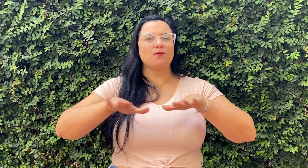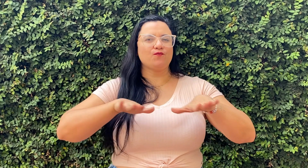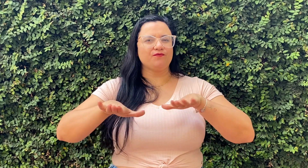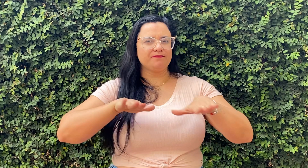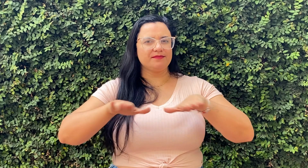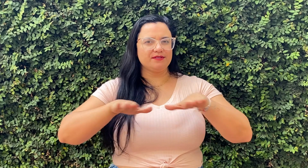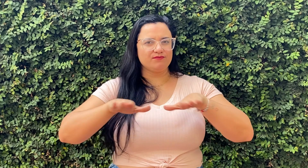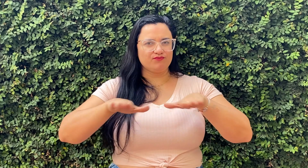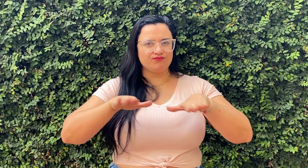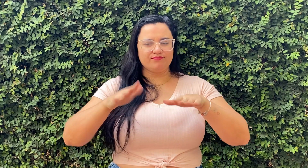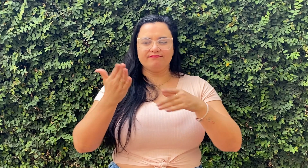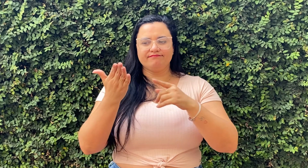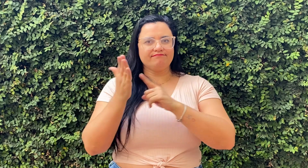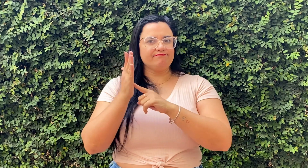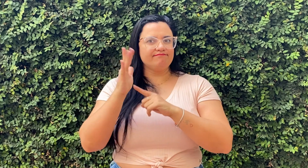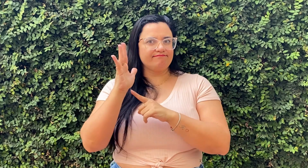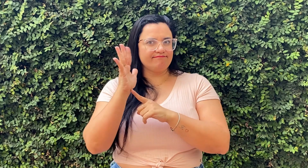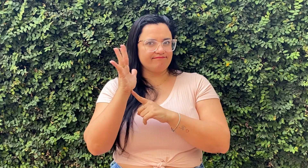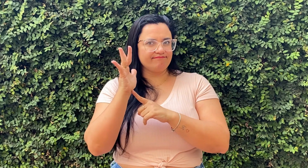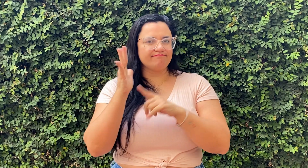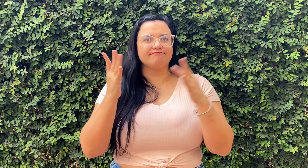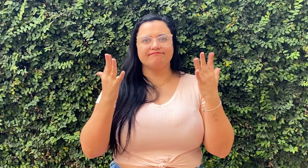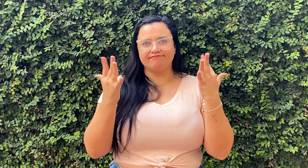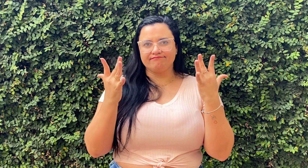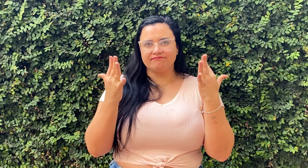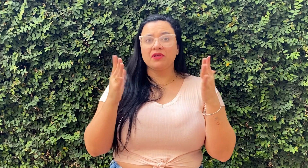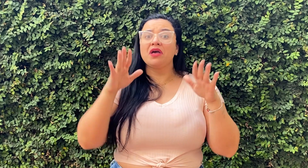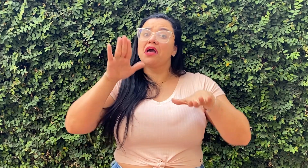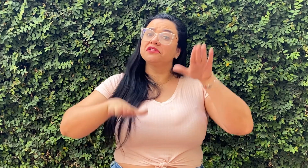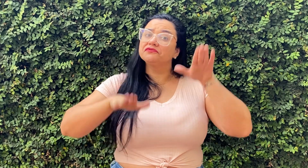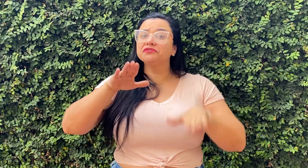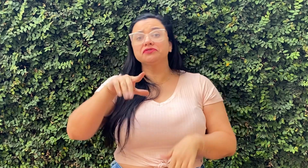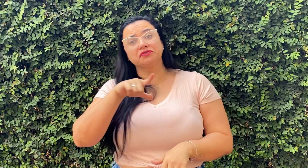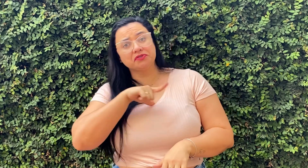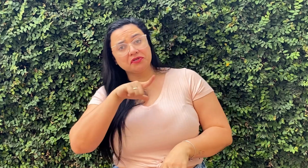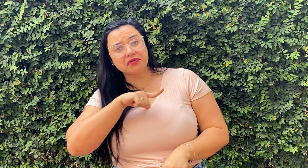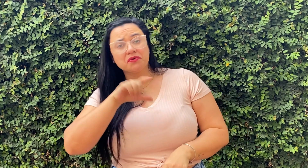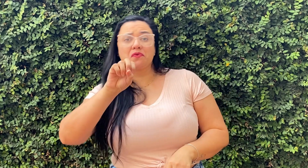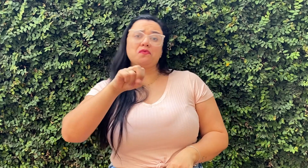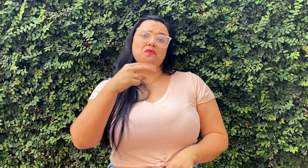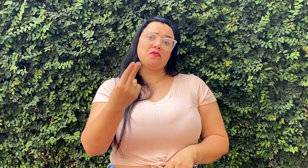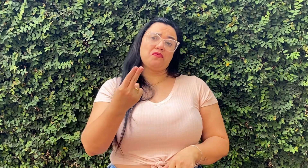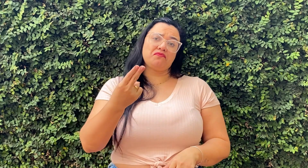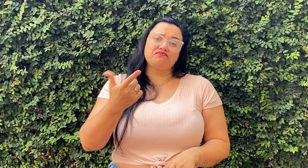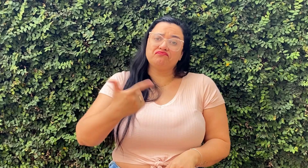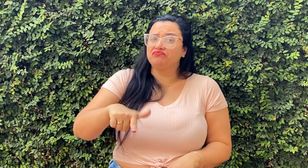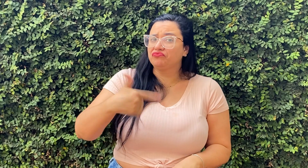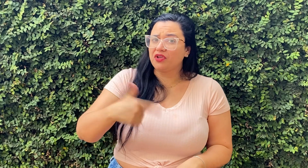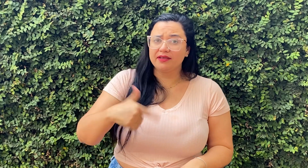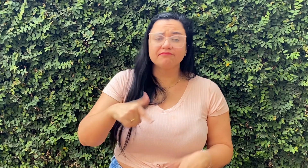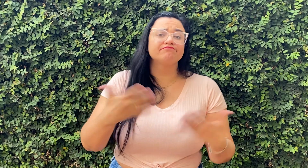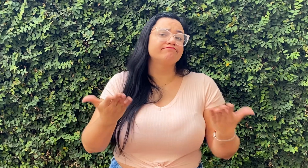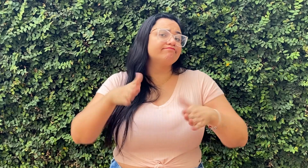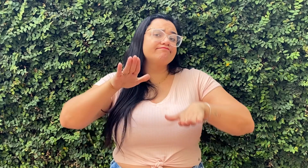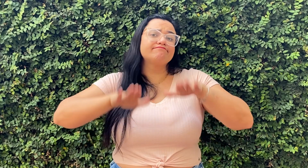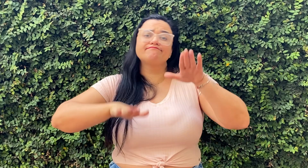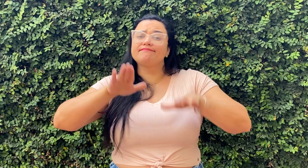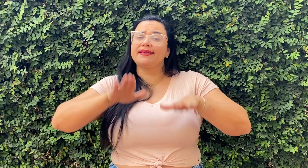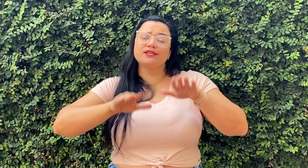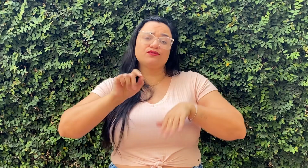Em relação ao movimento, às vezes o sinal tem movimento, às vezes ele não tem. Depende do